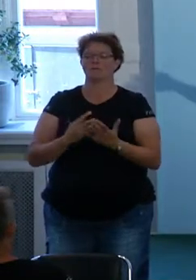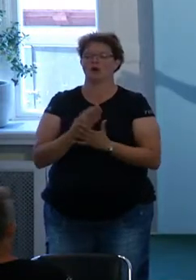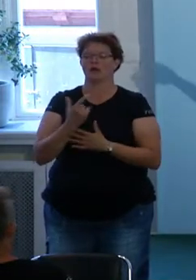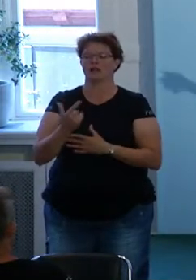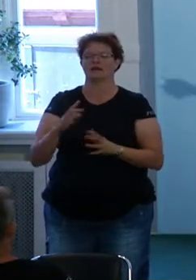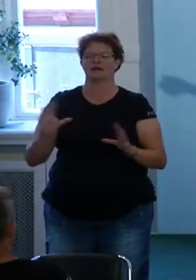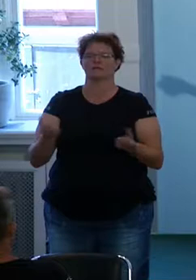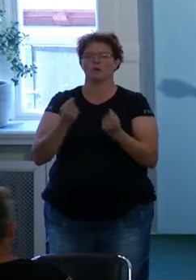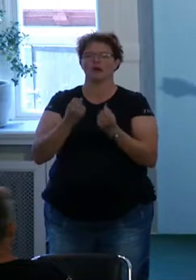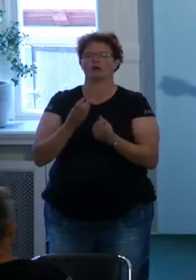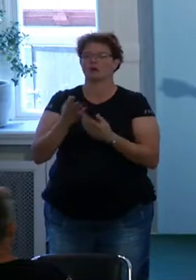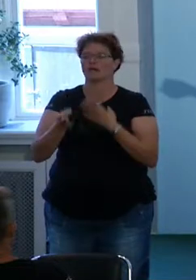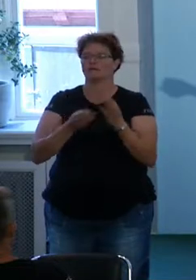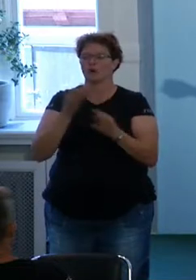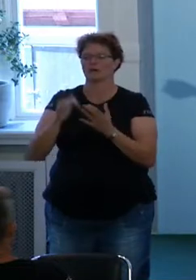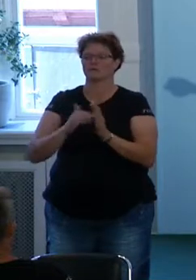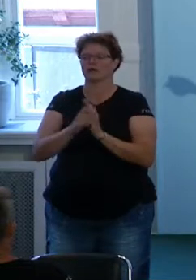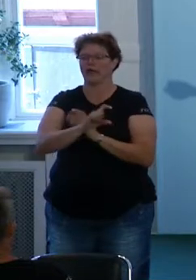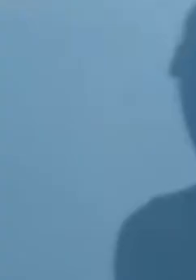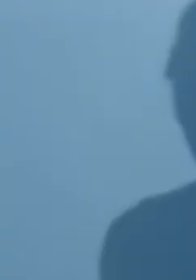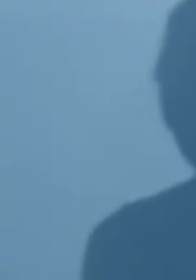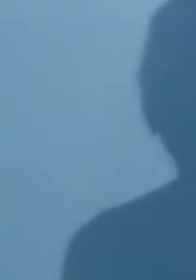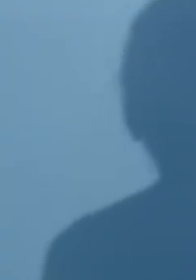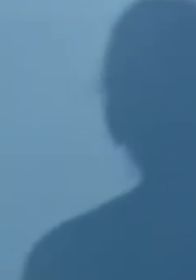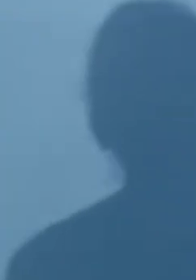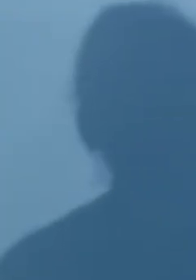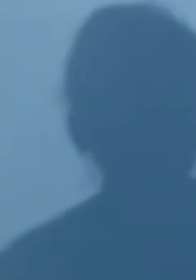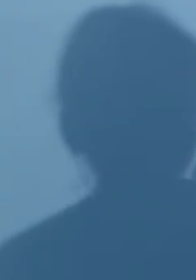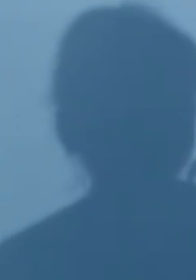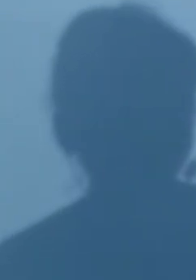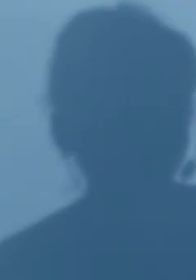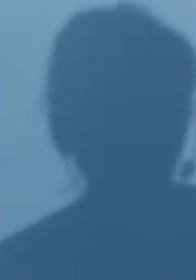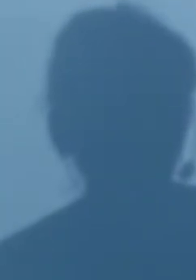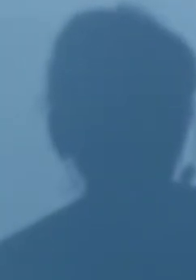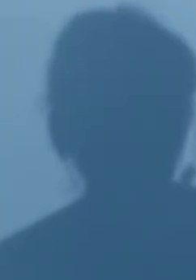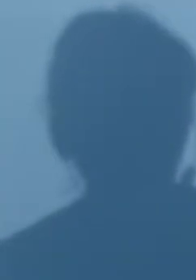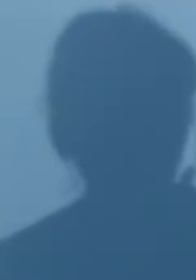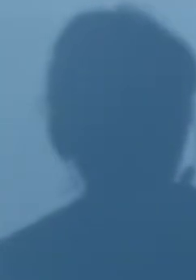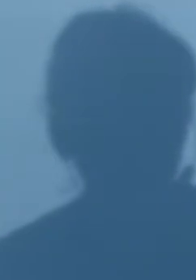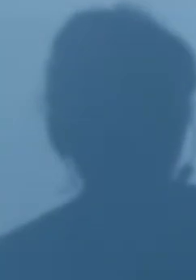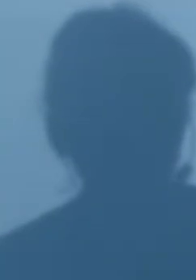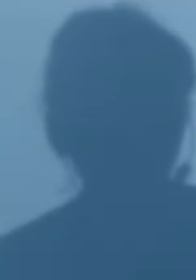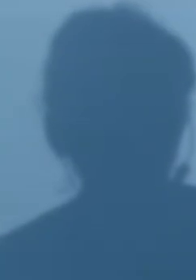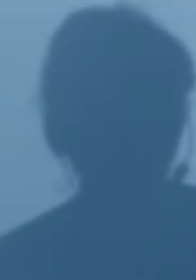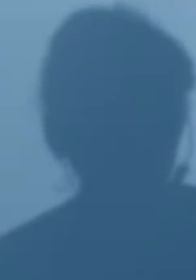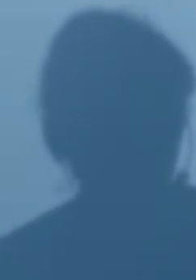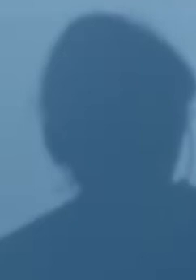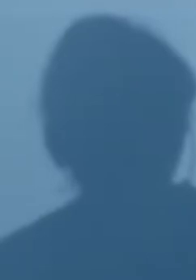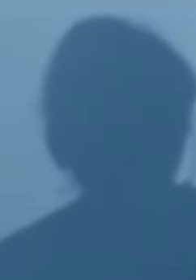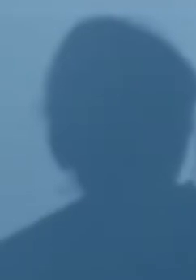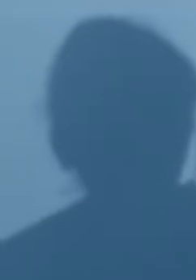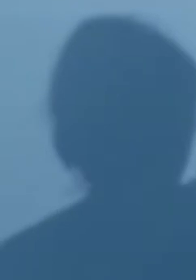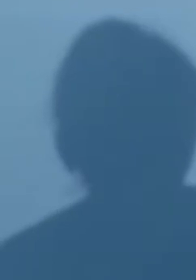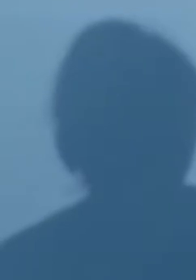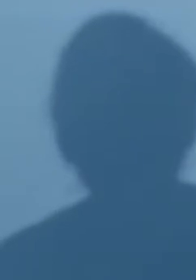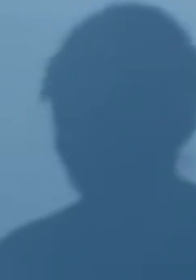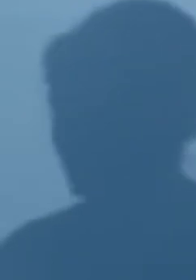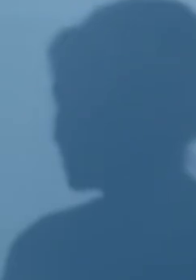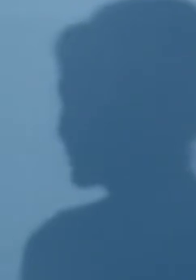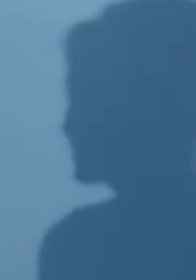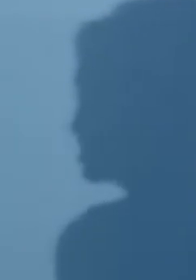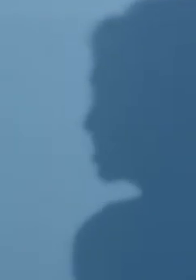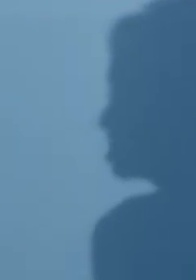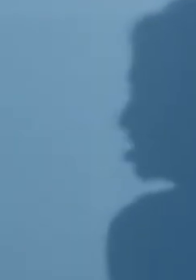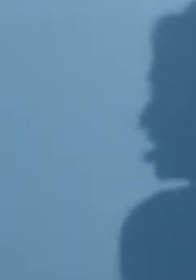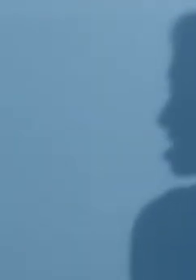att fånga upp frågor från er. Det ska vi försöka verkligen se till att vi gör. Vi ska få ett panelsamtal här, såklart.